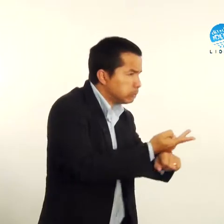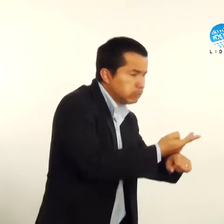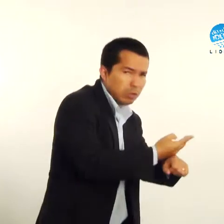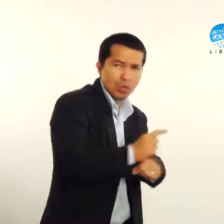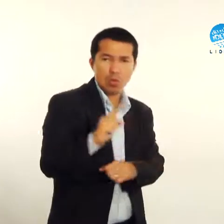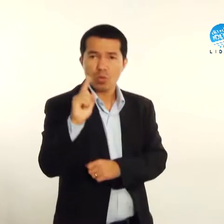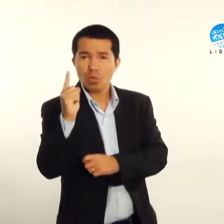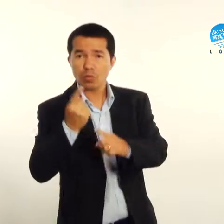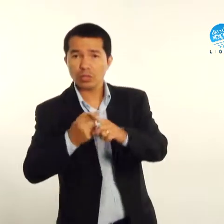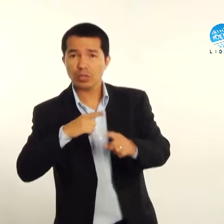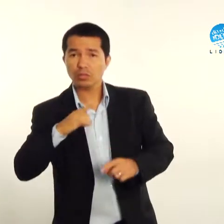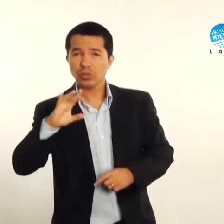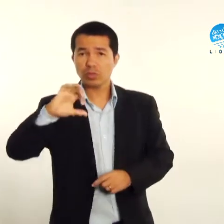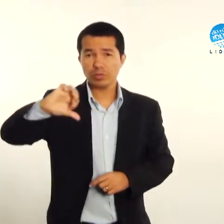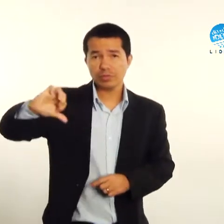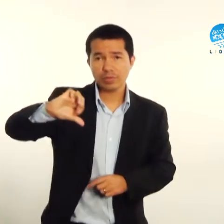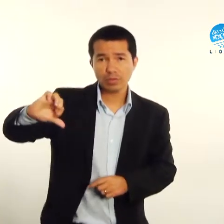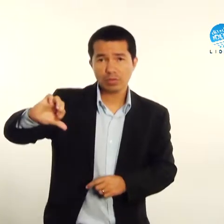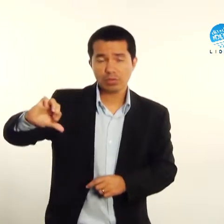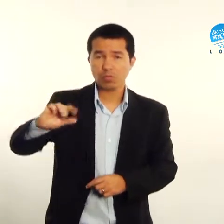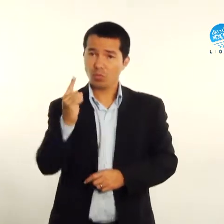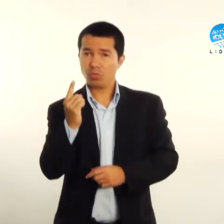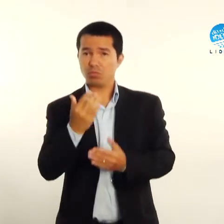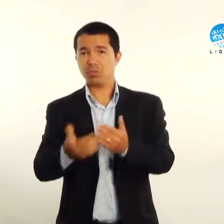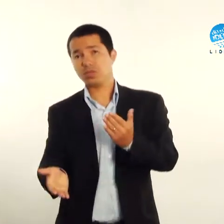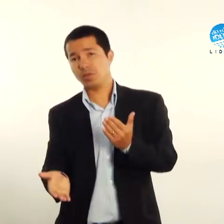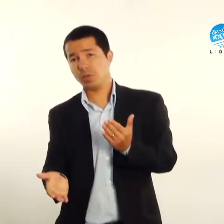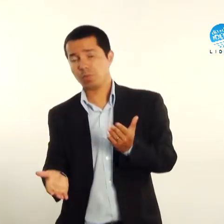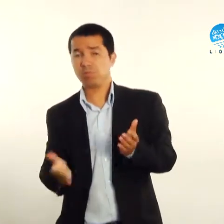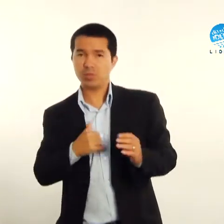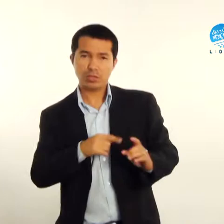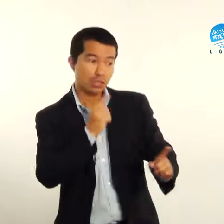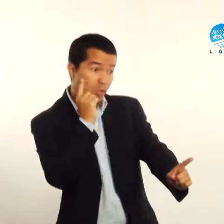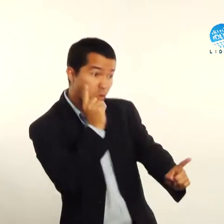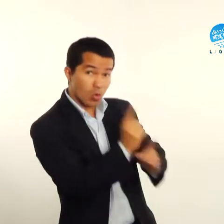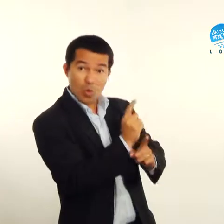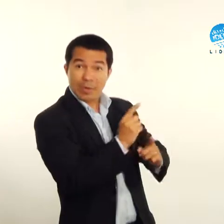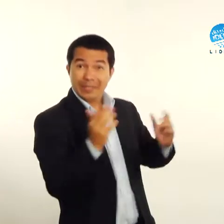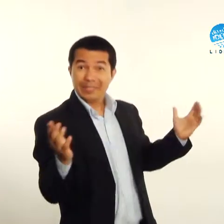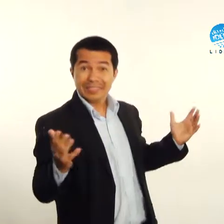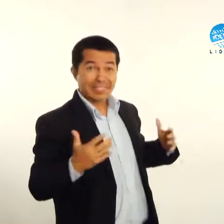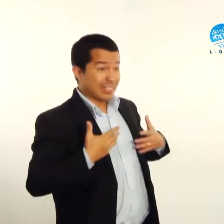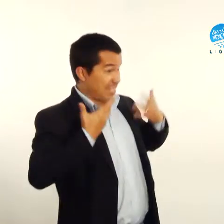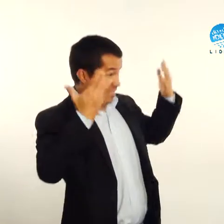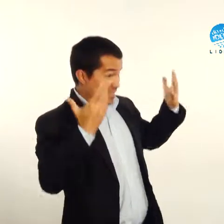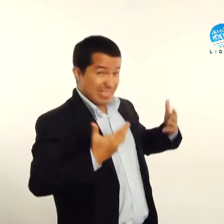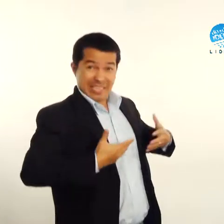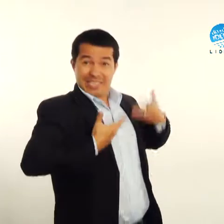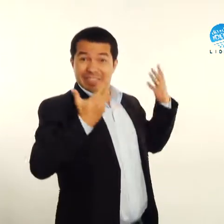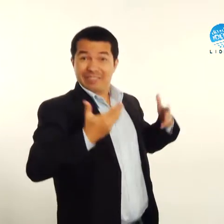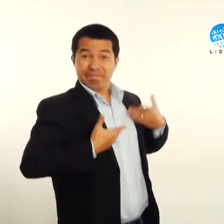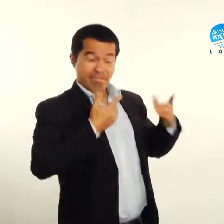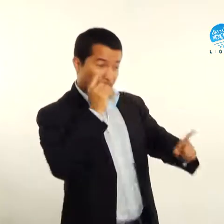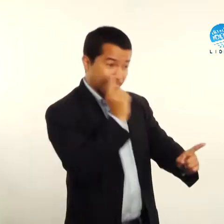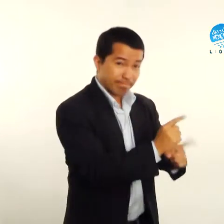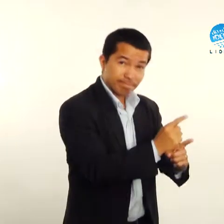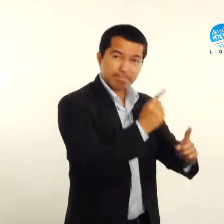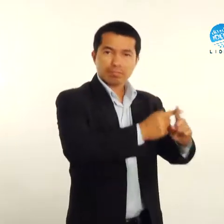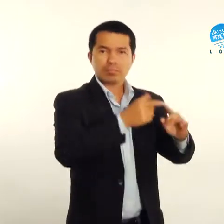perdeu? E se conseguir encontrá-la, garanto-lhes que ele ficará mais contente com aquela